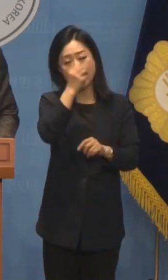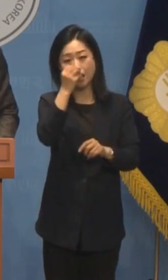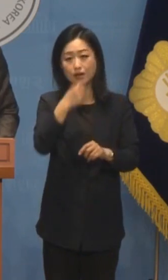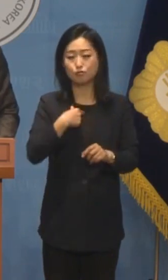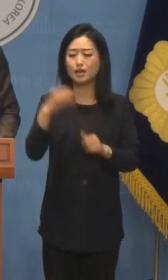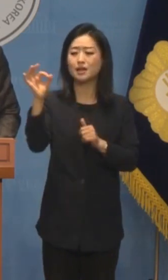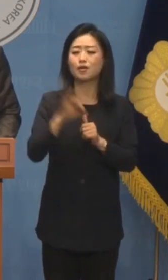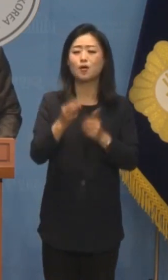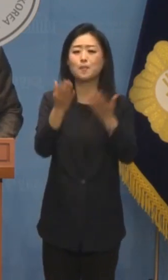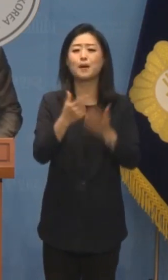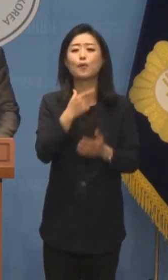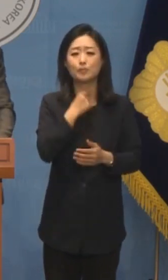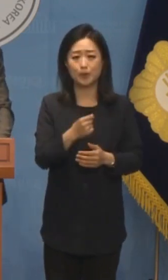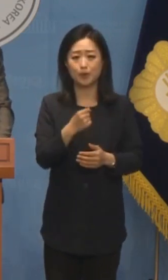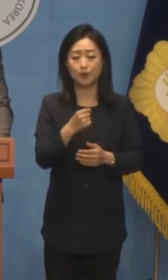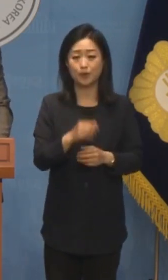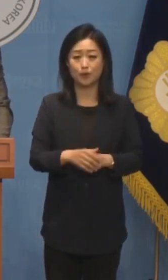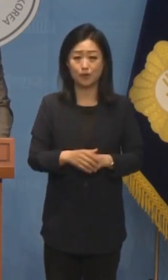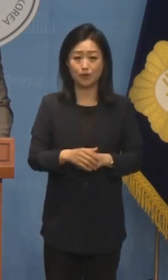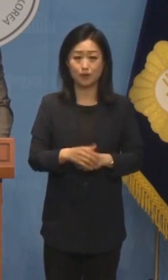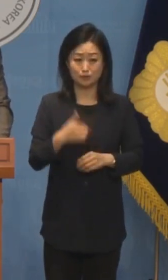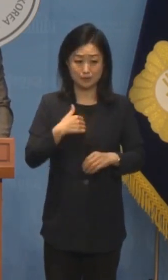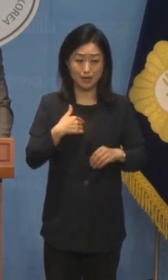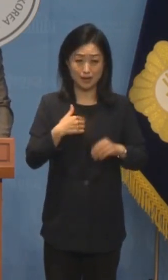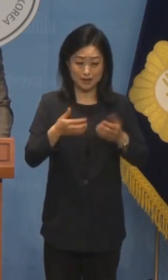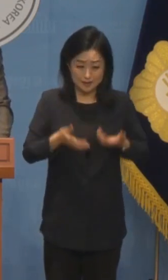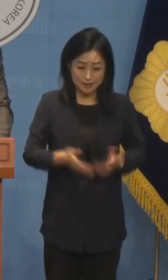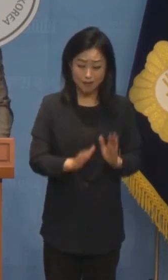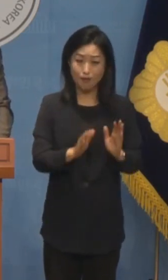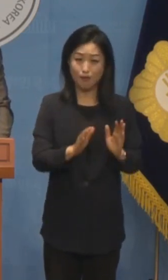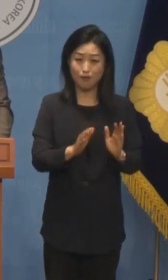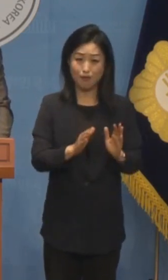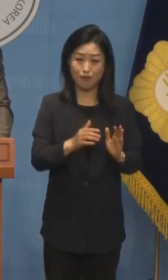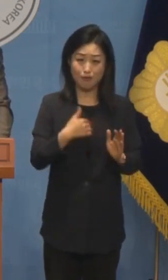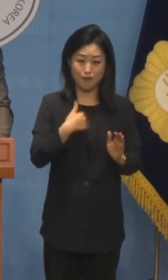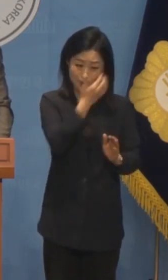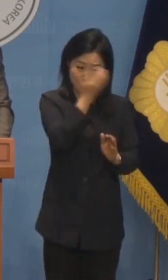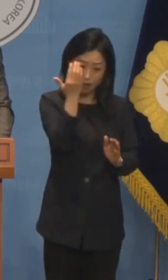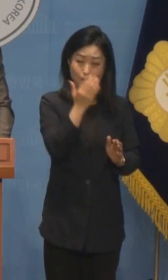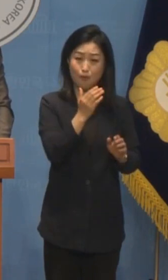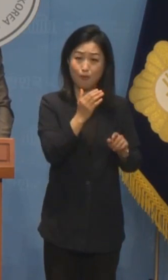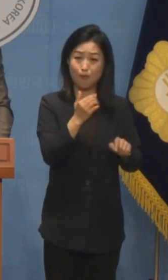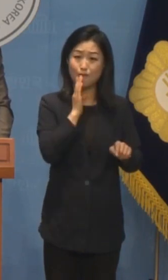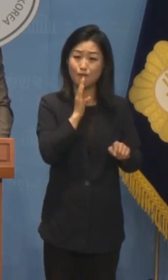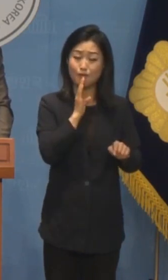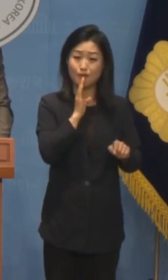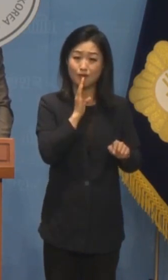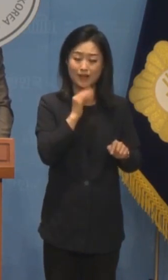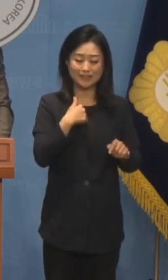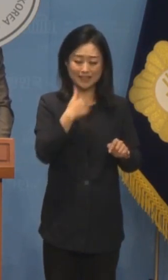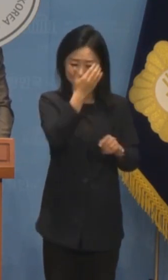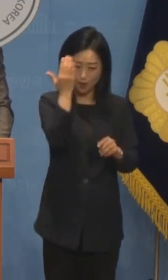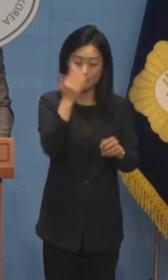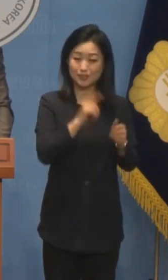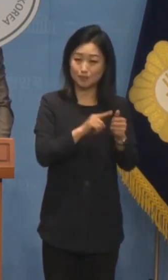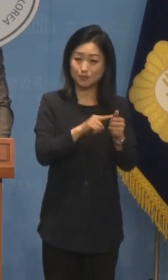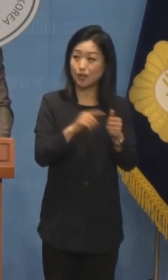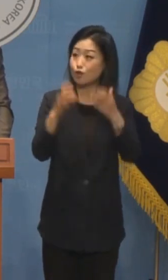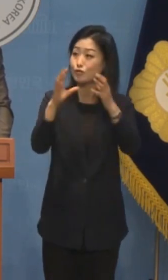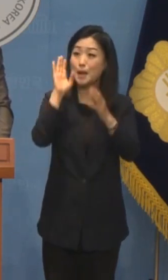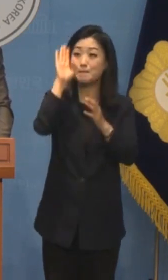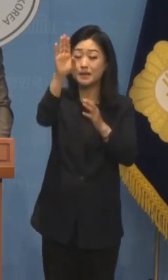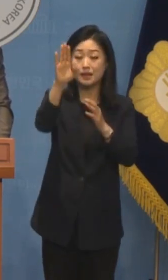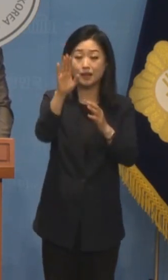싶다. 늦게 태어난 죄로 소외보장 제도로부터 소외될 수 없습니다. 눈앞의 표와 정쟁에 혈안되어 국가의